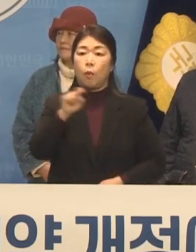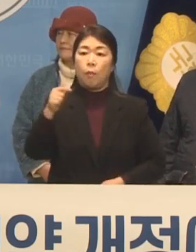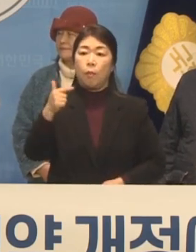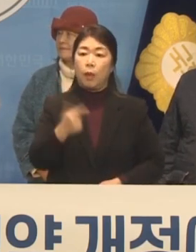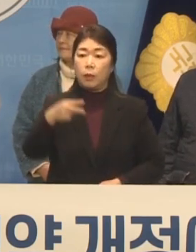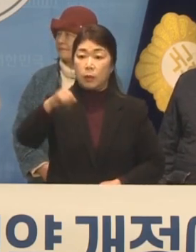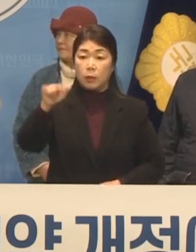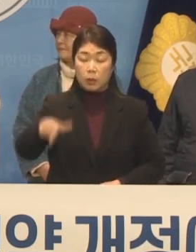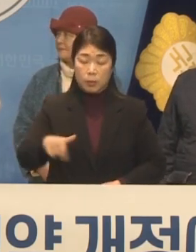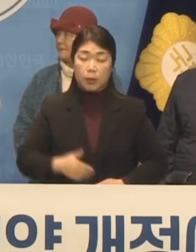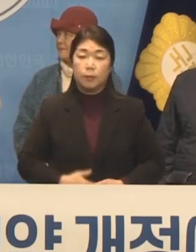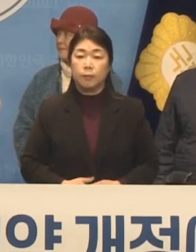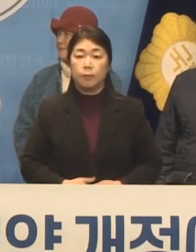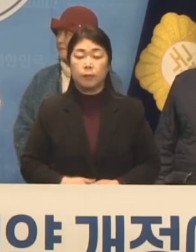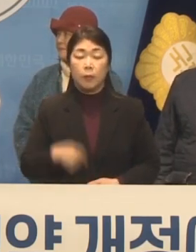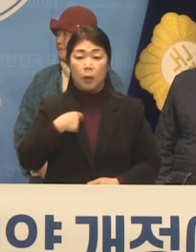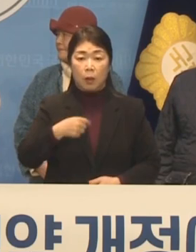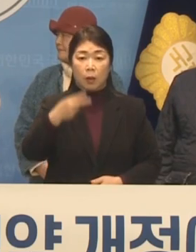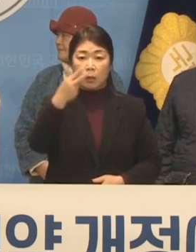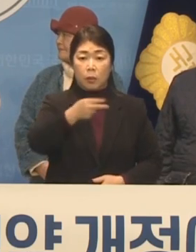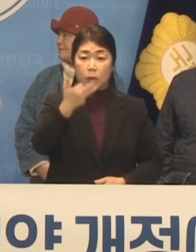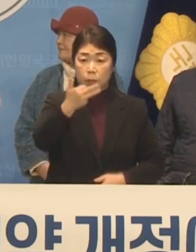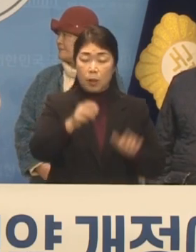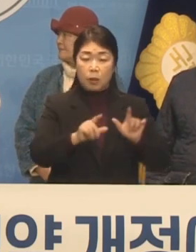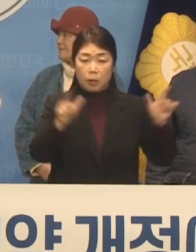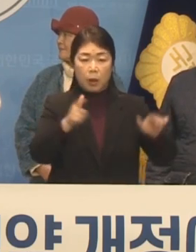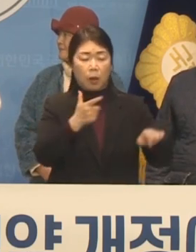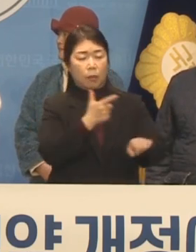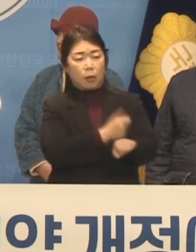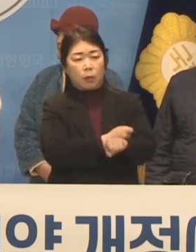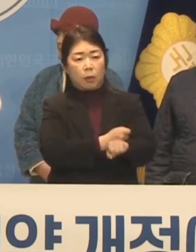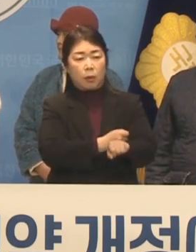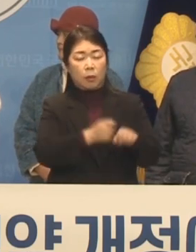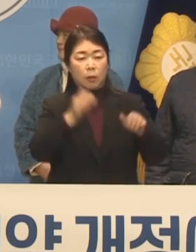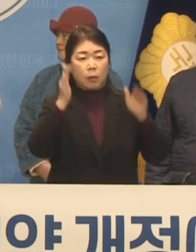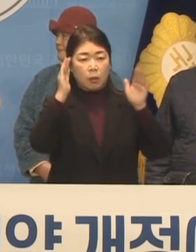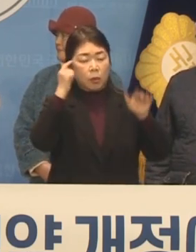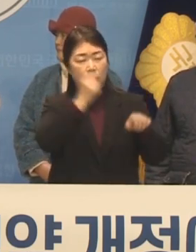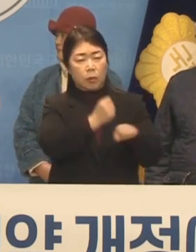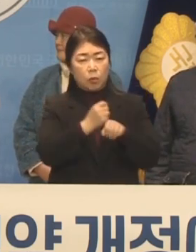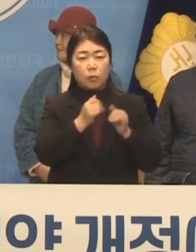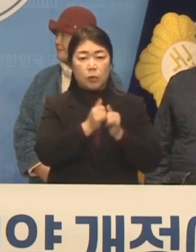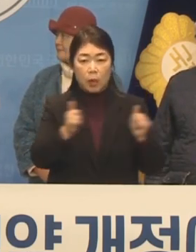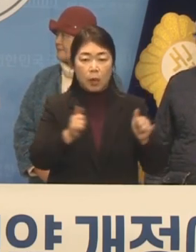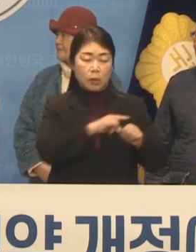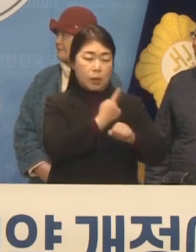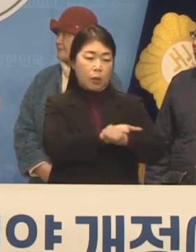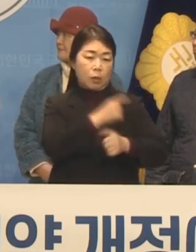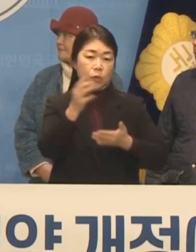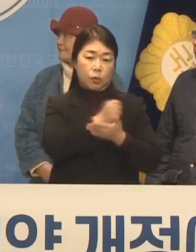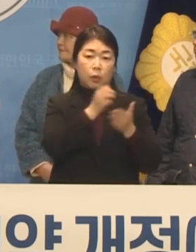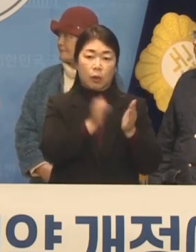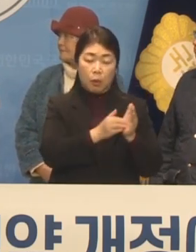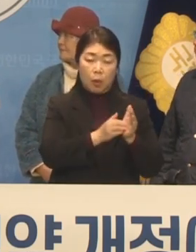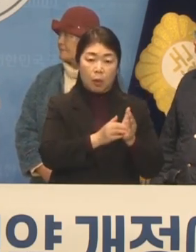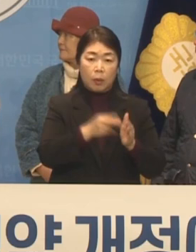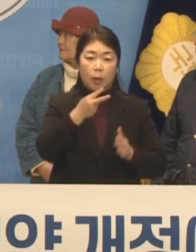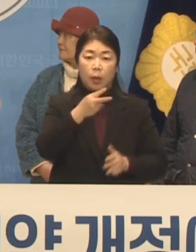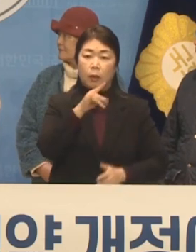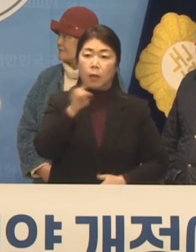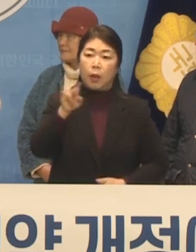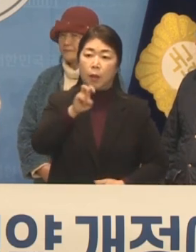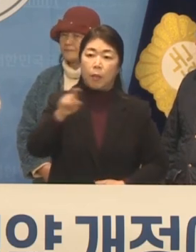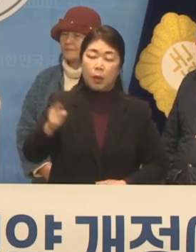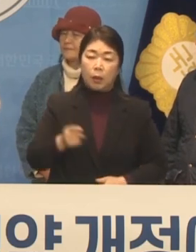저는 2018년에 마약류 학술 연구자 자격을 취득해 대마를 재배하여 전주기 안전관리